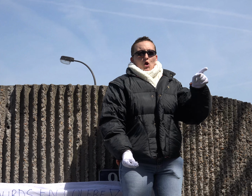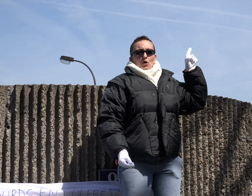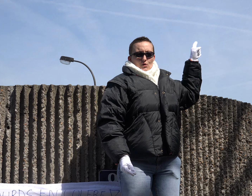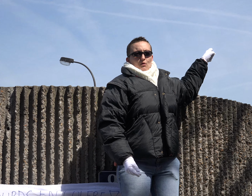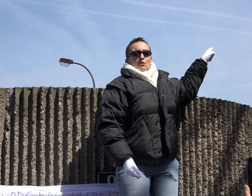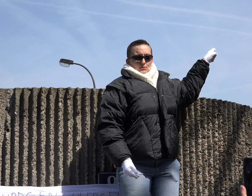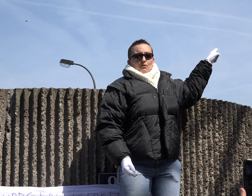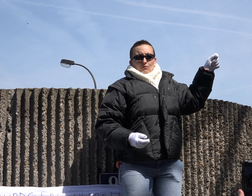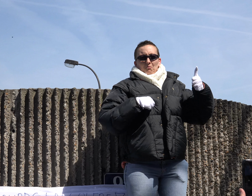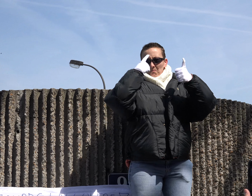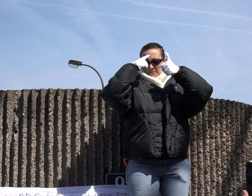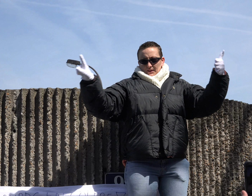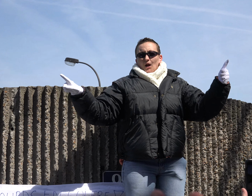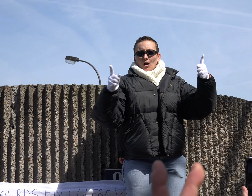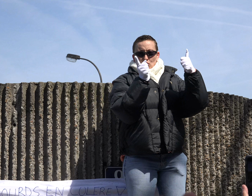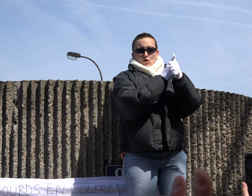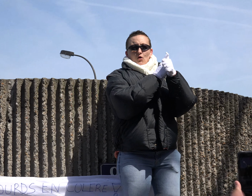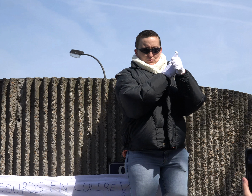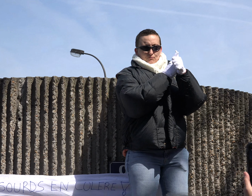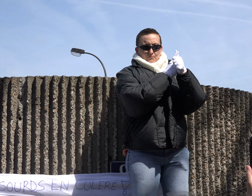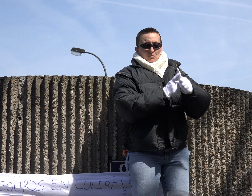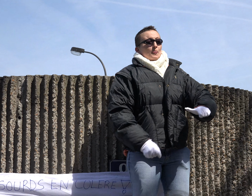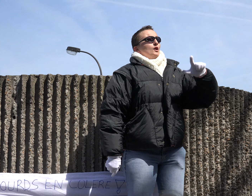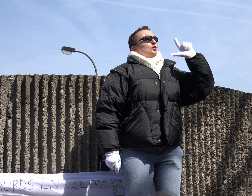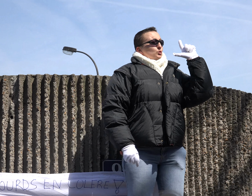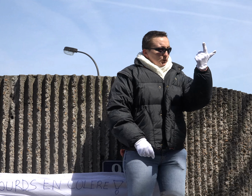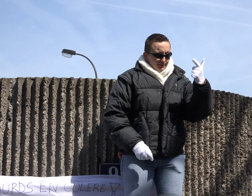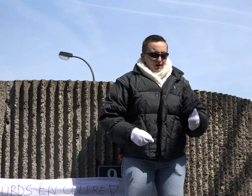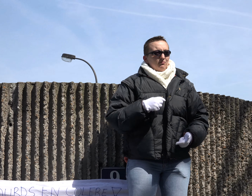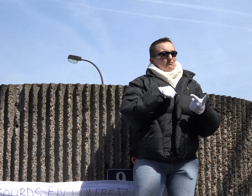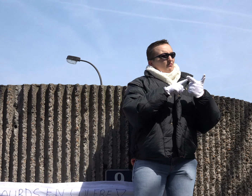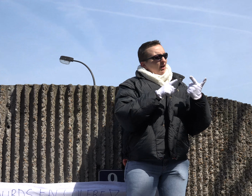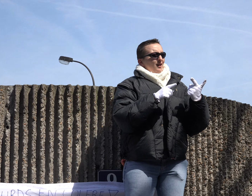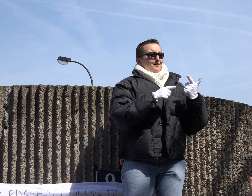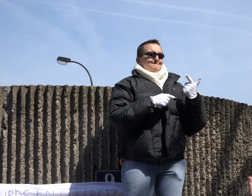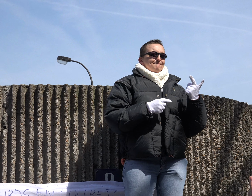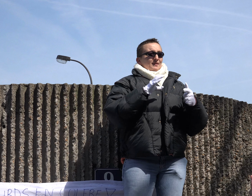la sécurité des citoyens sourds. Et ça, je suis pas d'accord. La deuxième chose,